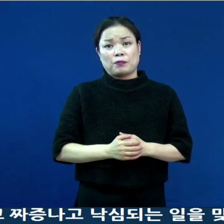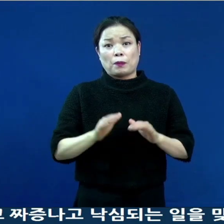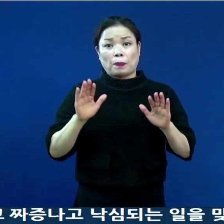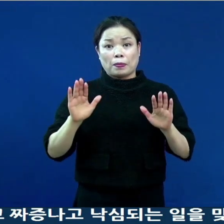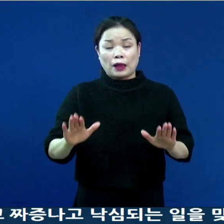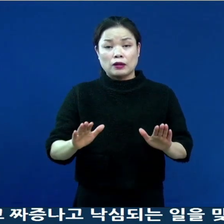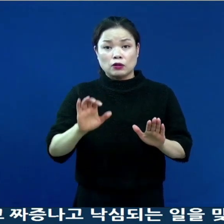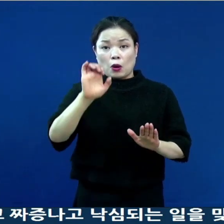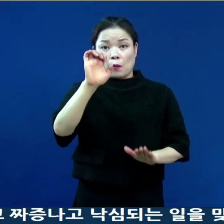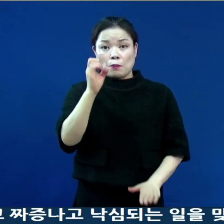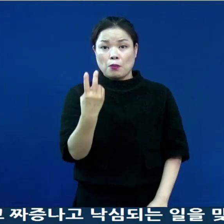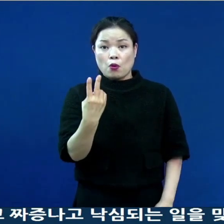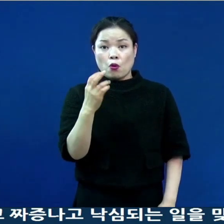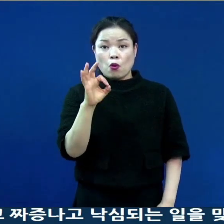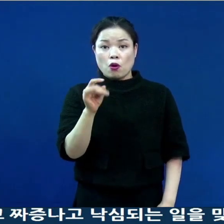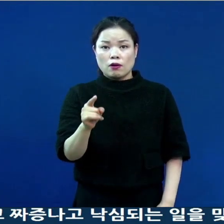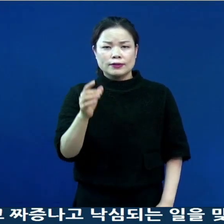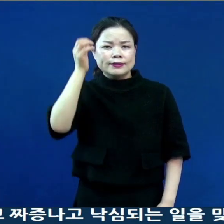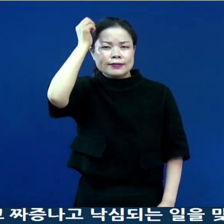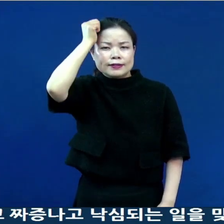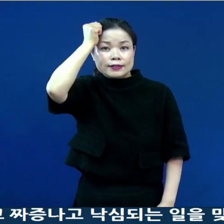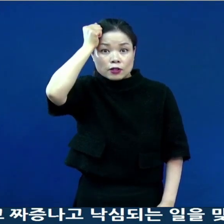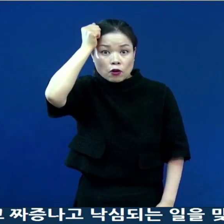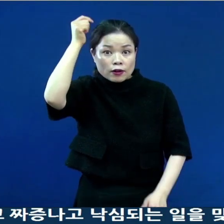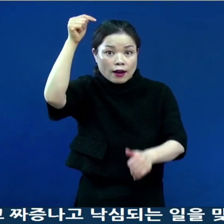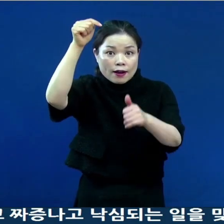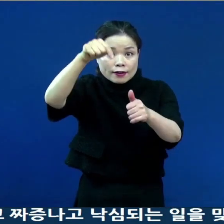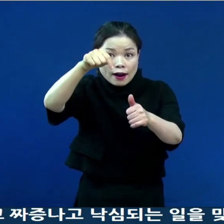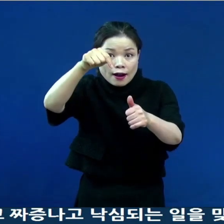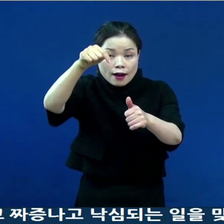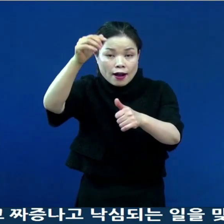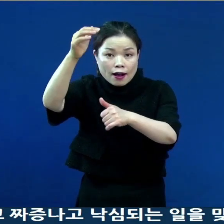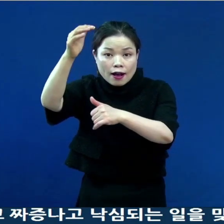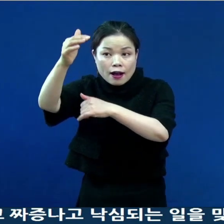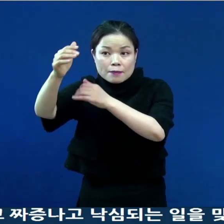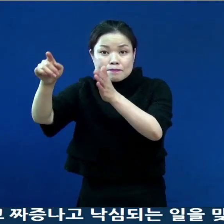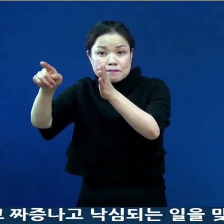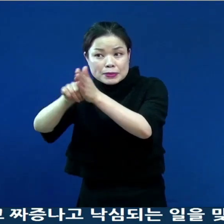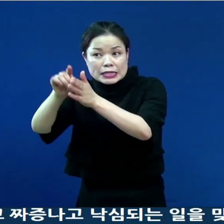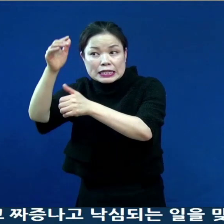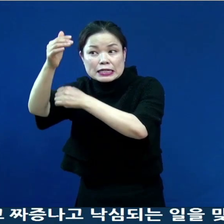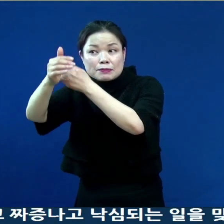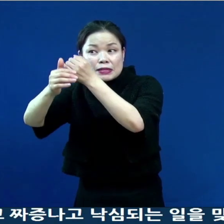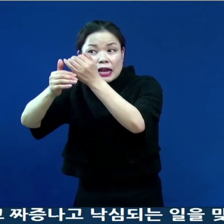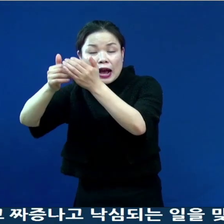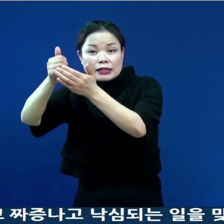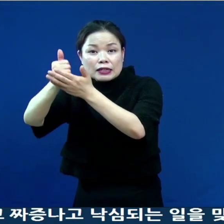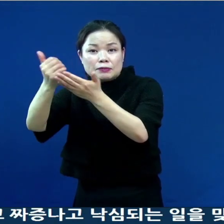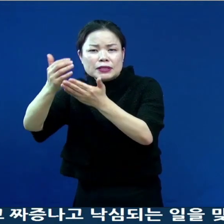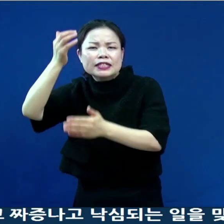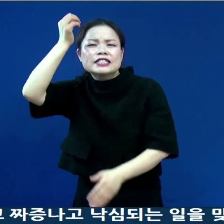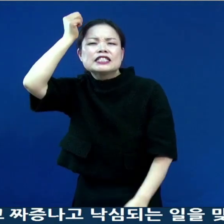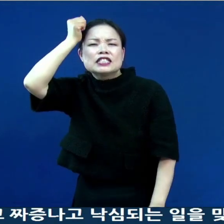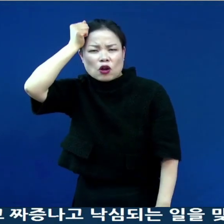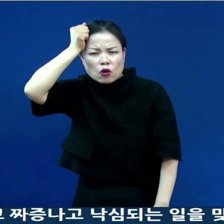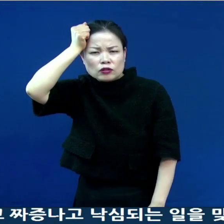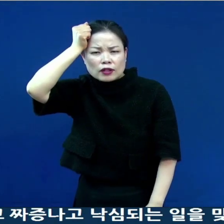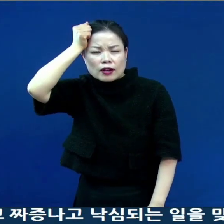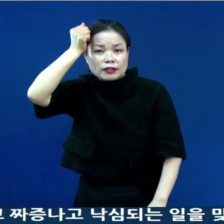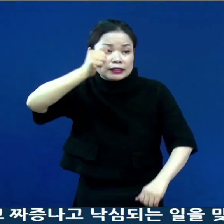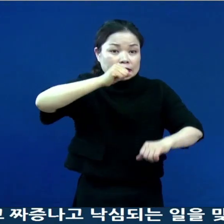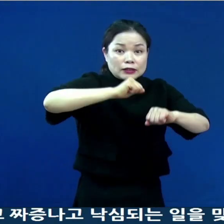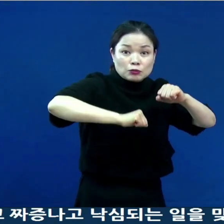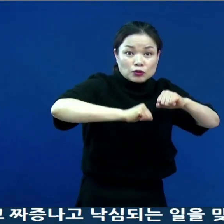올해표 기억하라. 믿음이 하나님의 일을 기억나게 하는